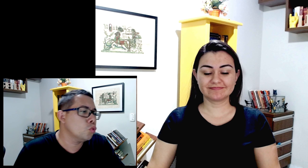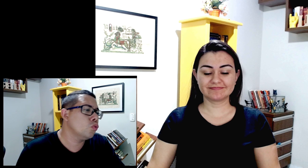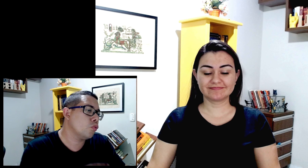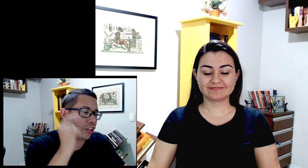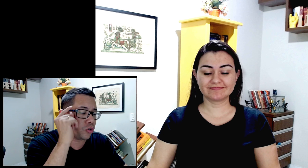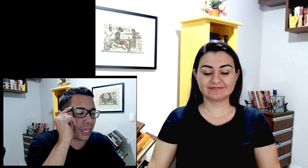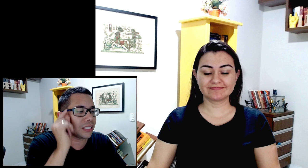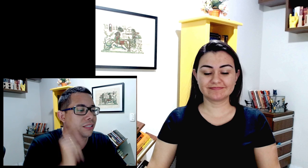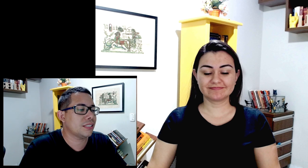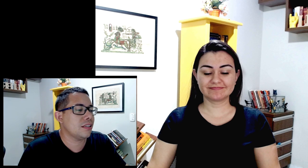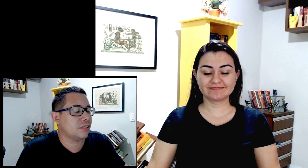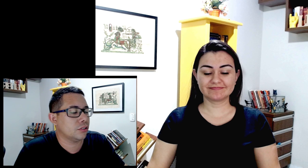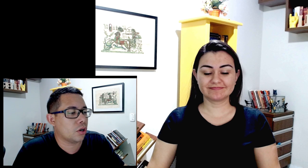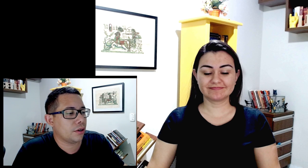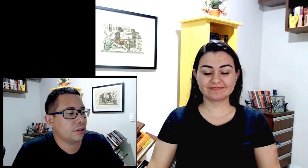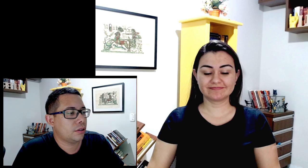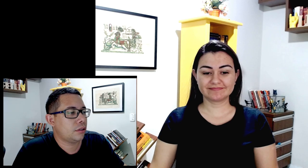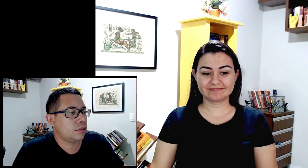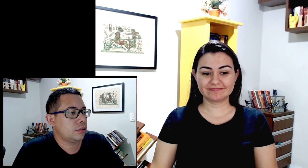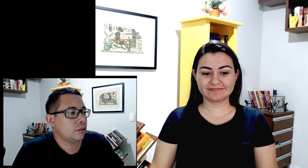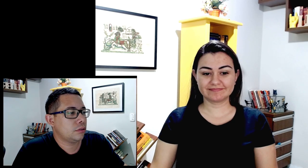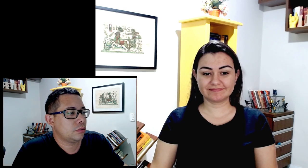num vejo que ela tá finalizando ó